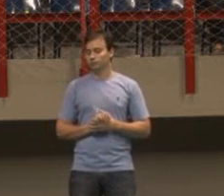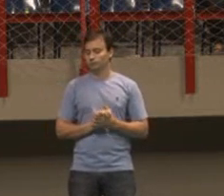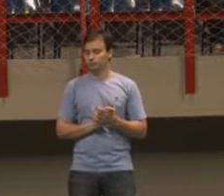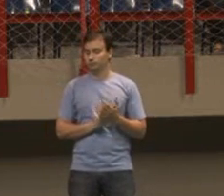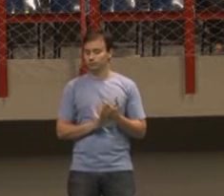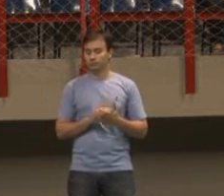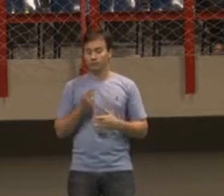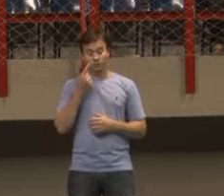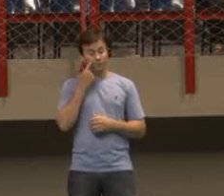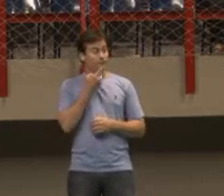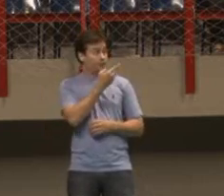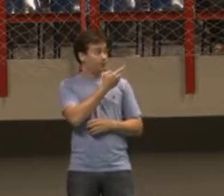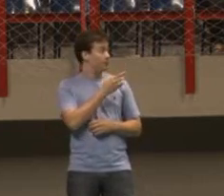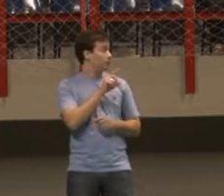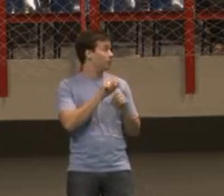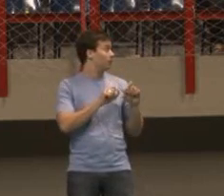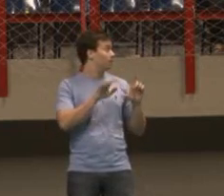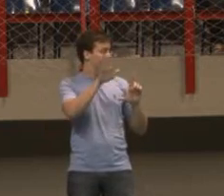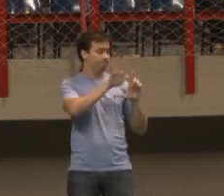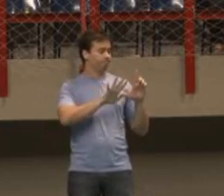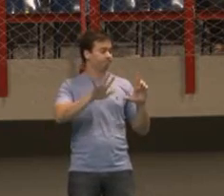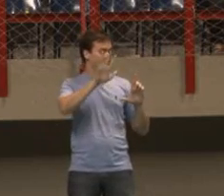Vocês conseguem ver o que está aí?